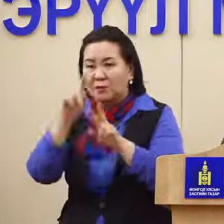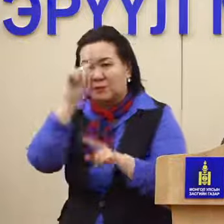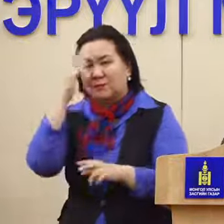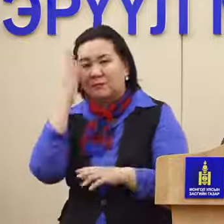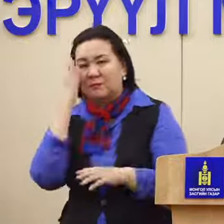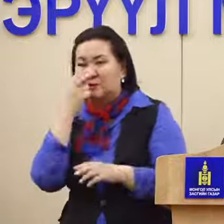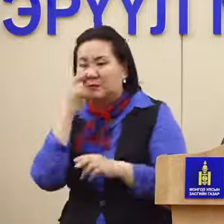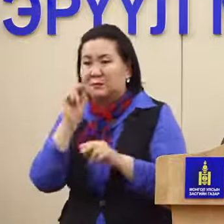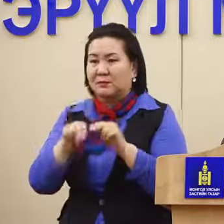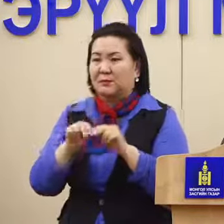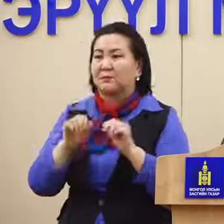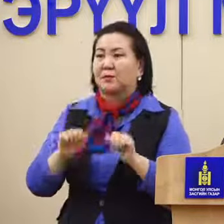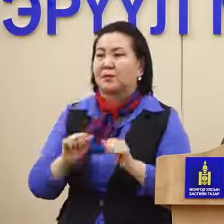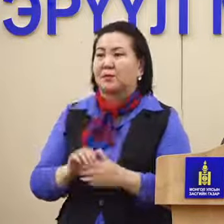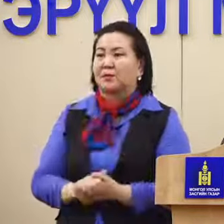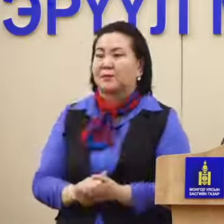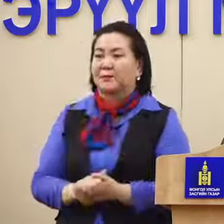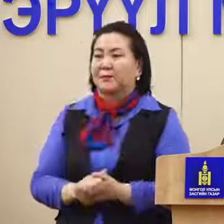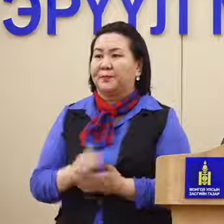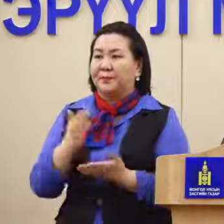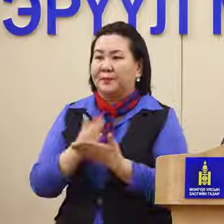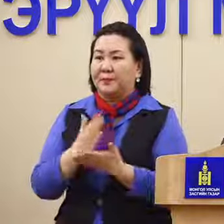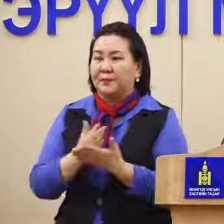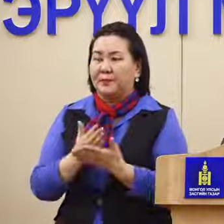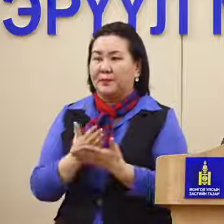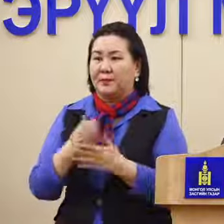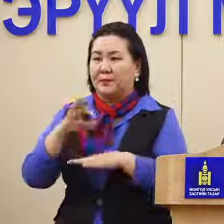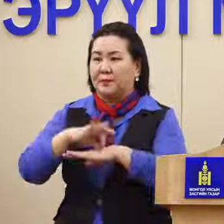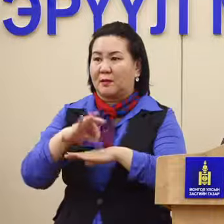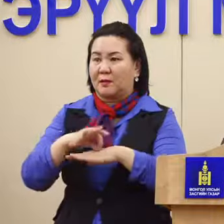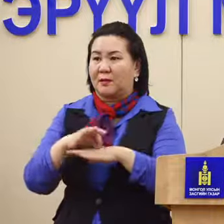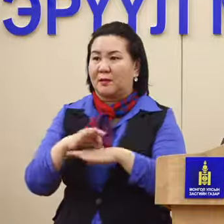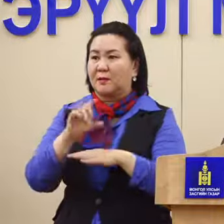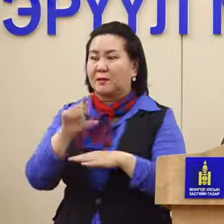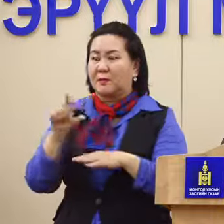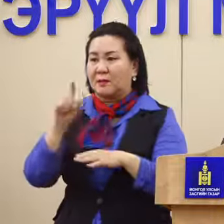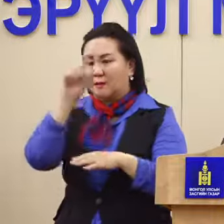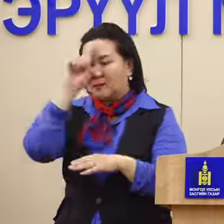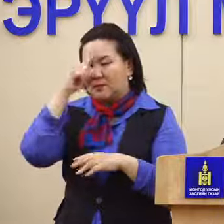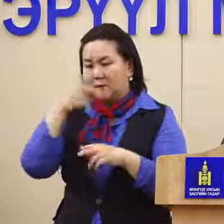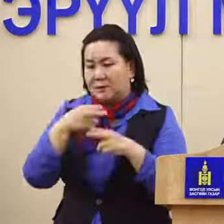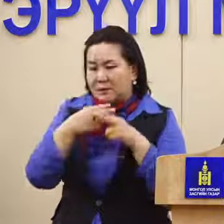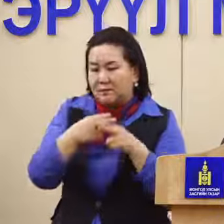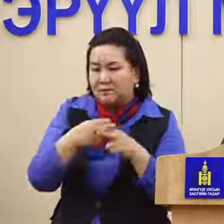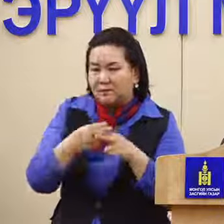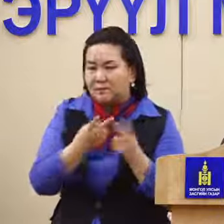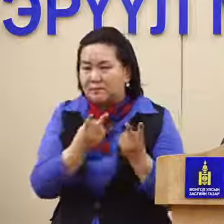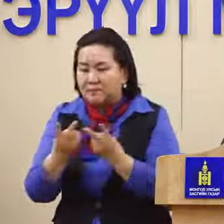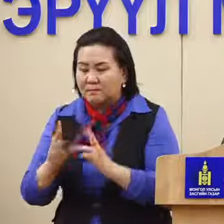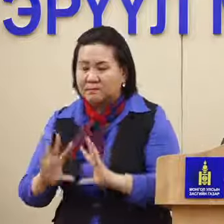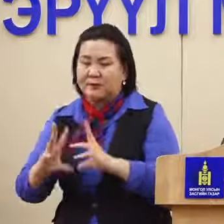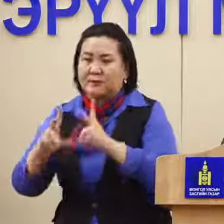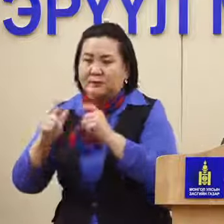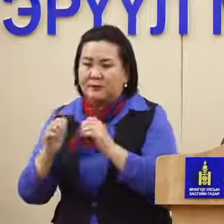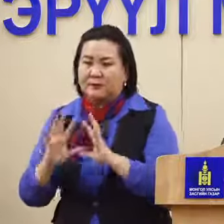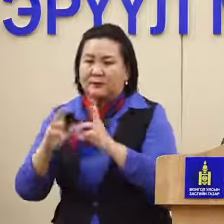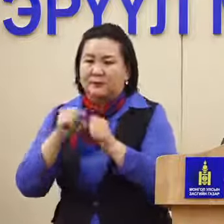хянах болно. Ингээд одоо бага халдвартай улсуудаа эмчилж сэргээж авнаа.